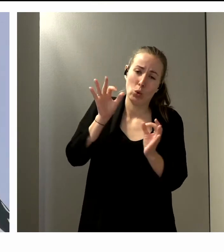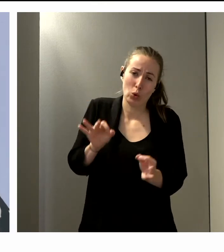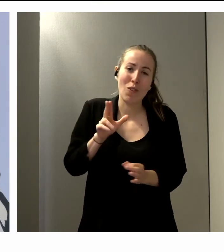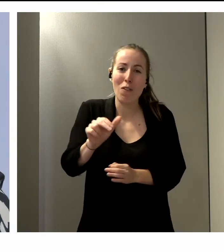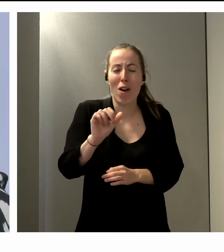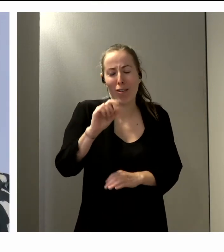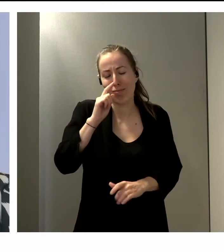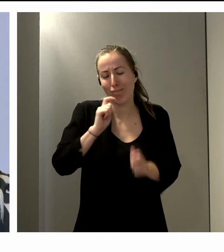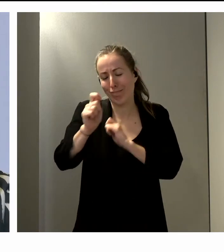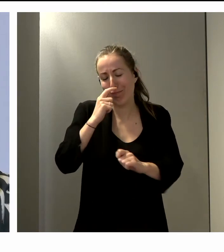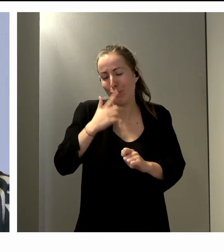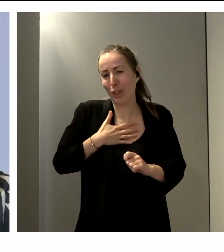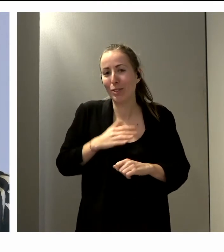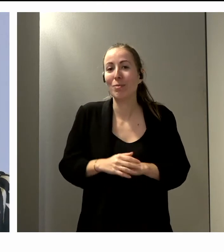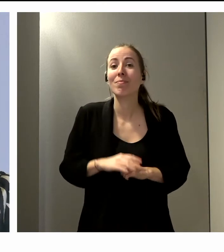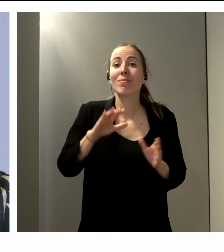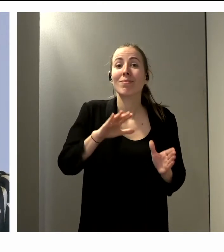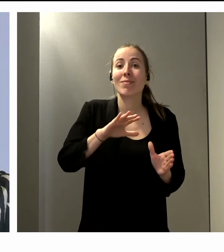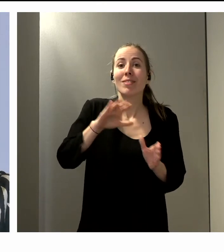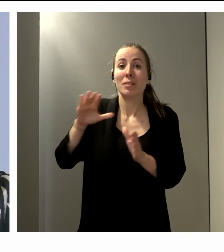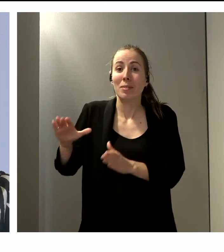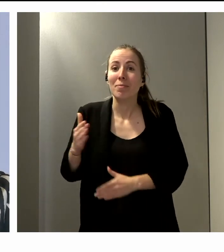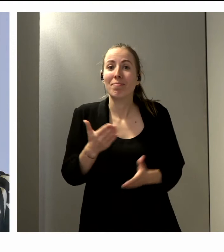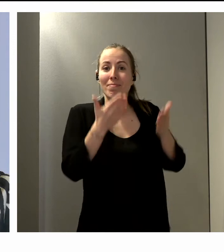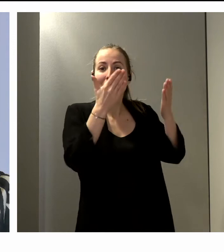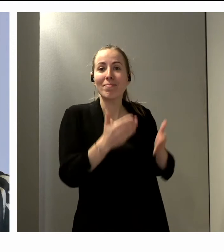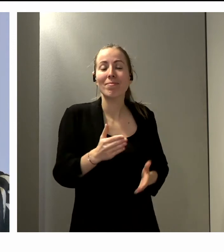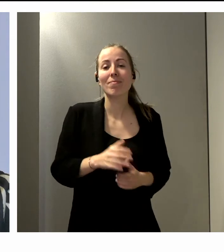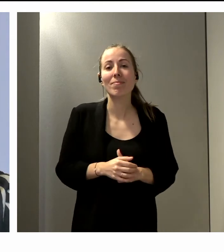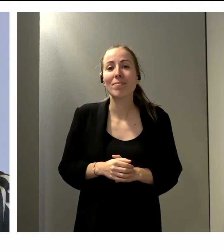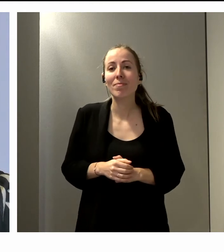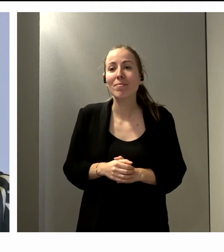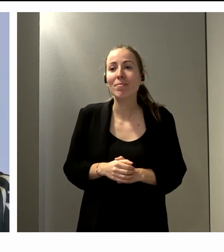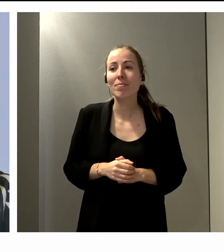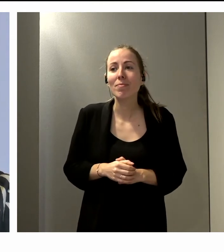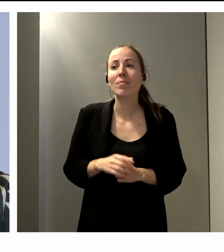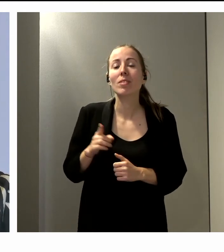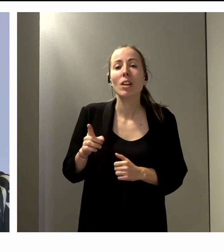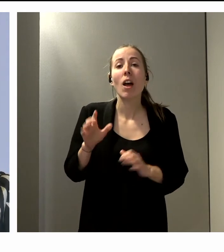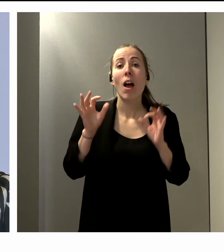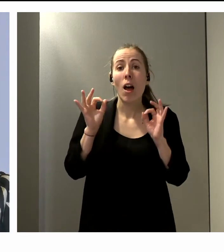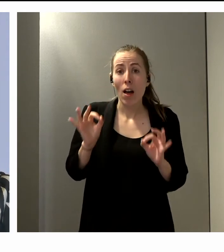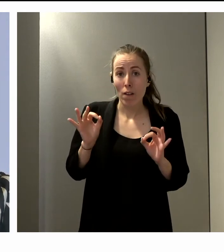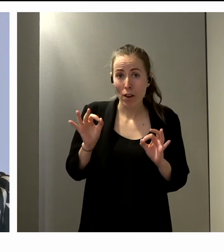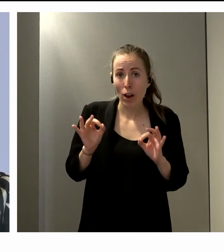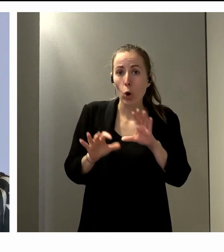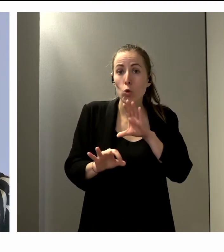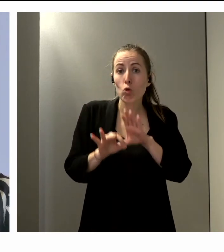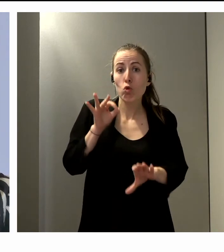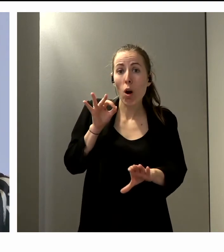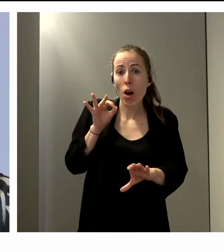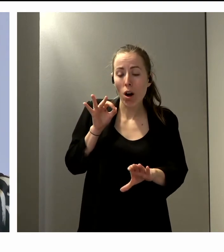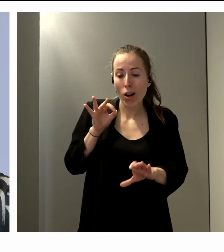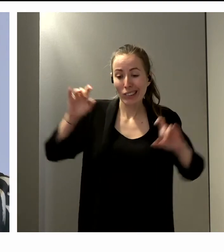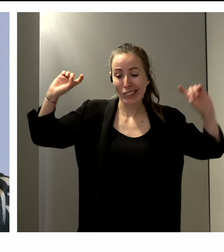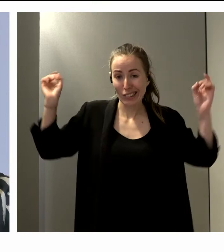l'occasion d'en rediscuter. Je vais sans plus attendre Éric Chenu à interpeller sur la question du choix et de la limitation du choix, et donc je